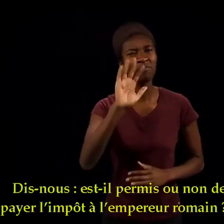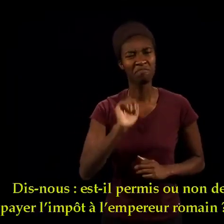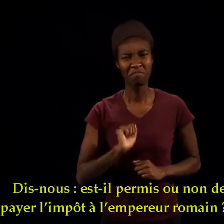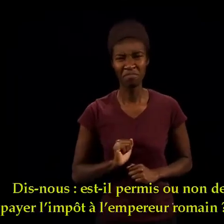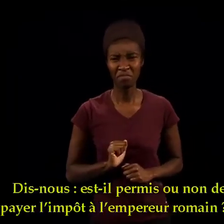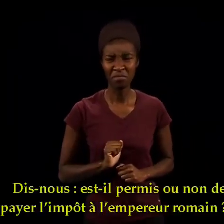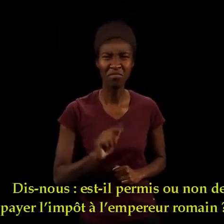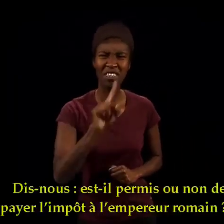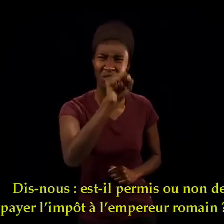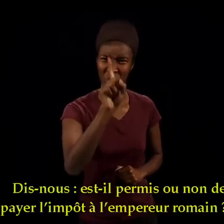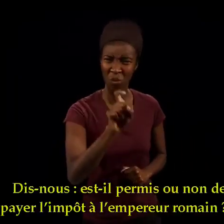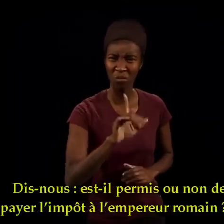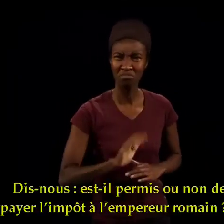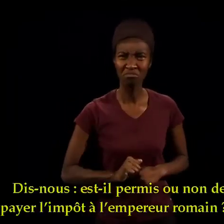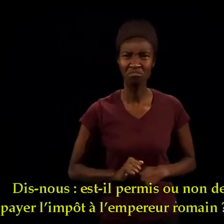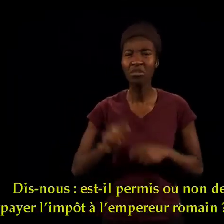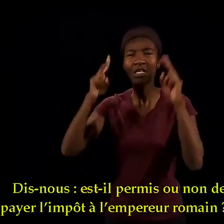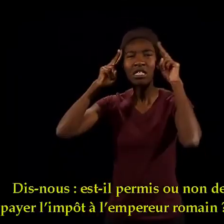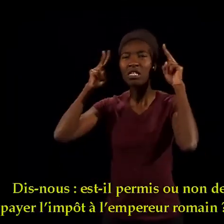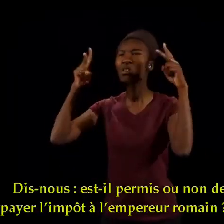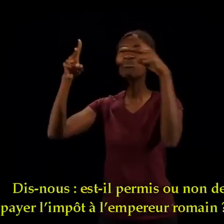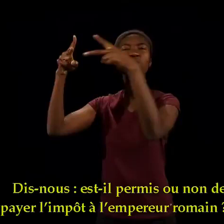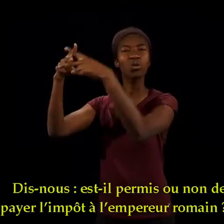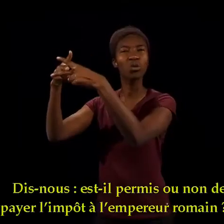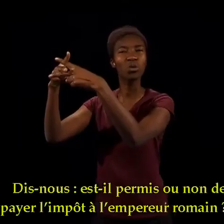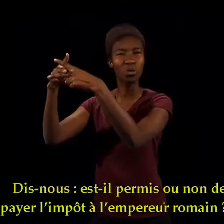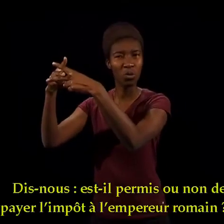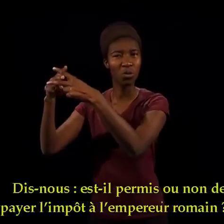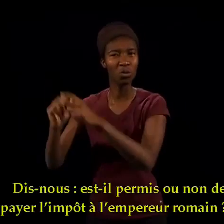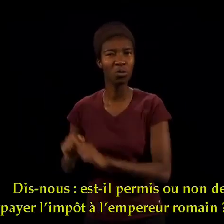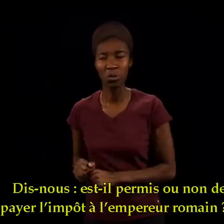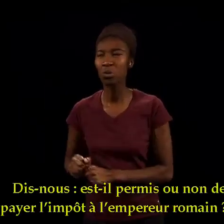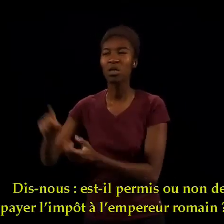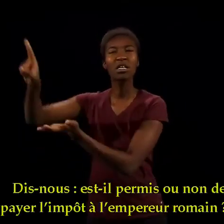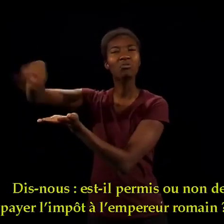Dis-nous, est-il permis ou non de payer l'impôt à l'empereur romain ? »